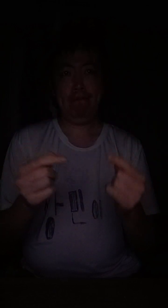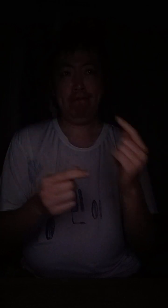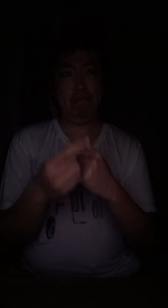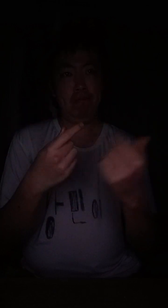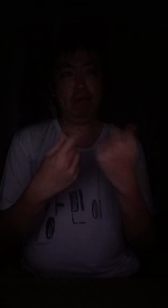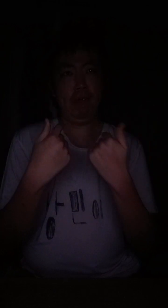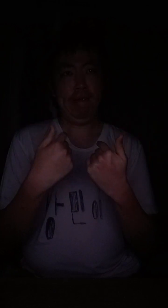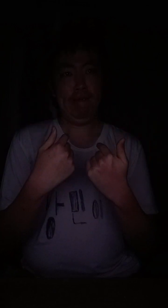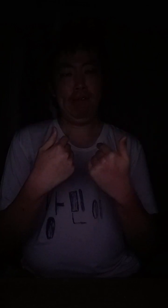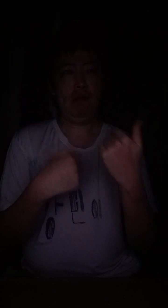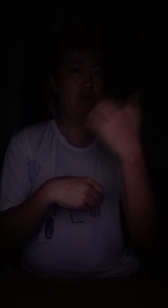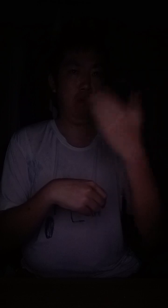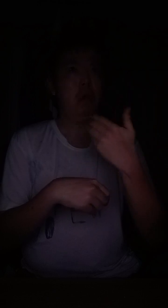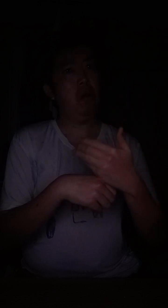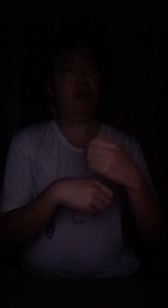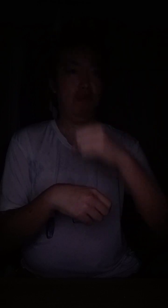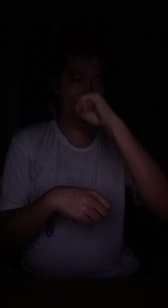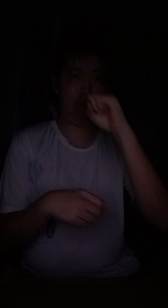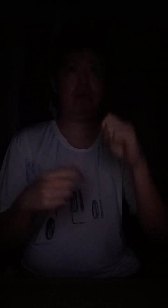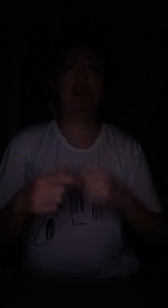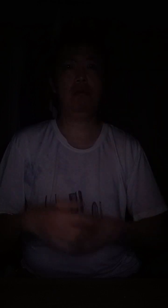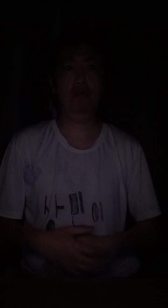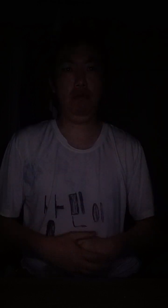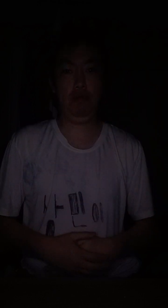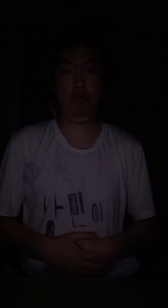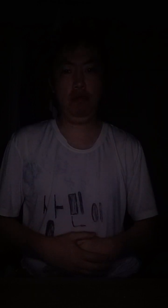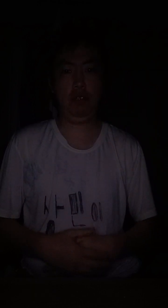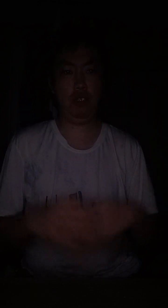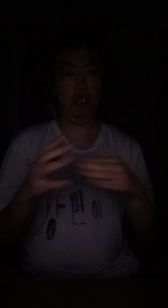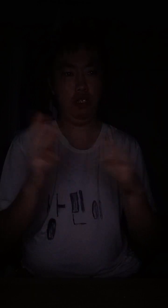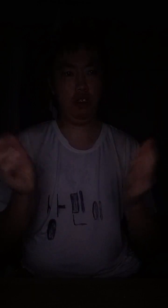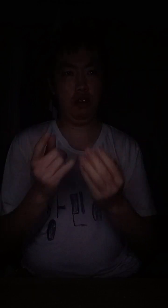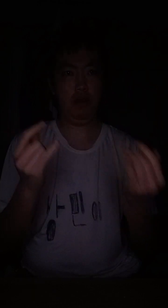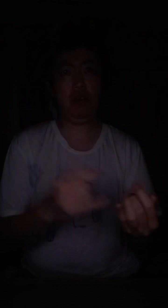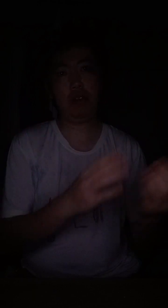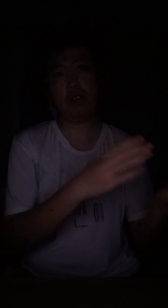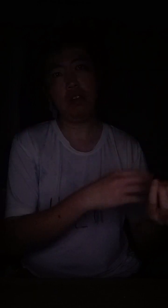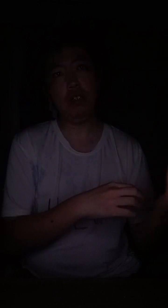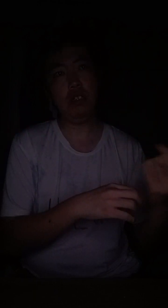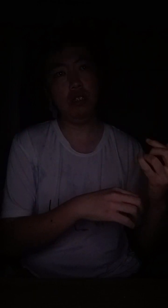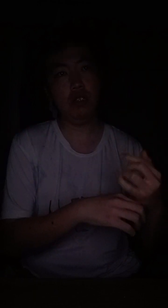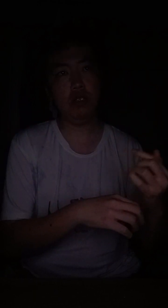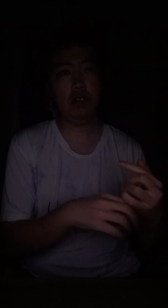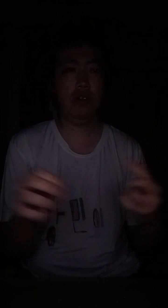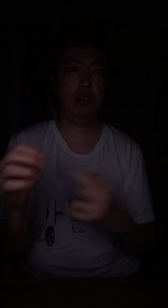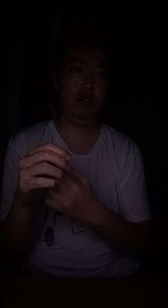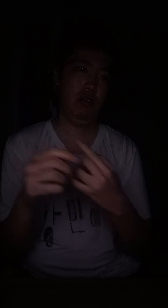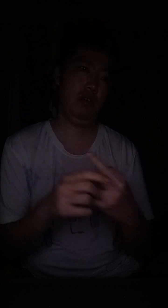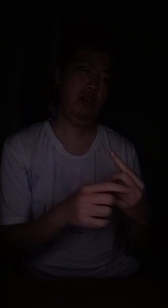저희한테도 적극적으로 알려주시면 훨씬 나을 것 같아요. 경찰은 시민들에게 피해 사례는 공개하지 않으면서 여성을